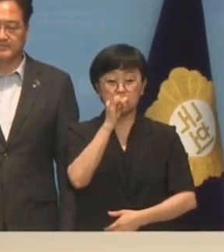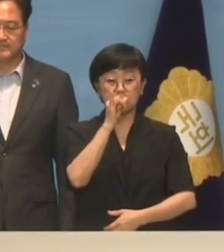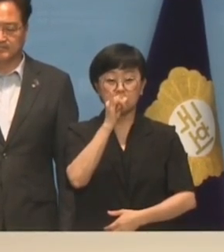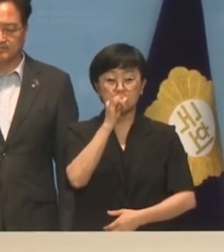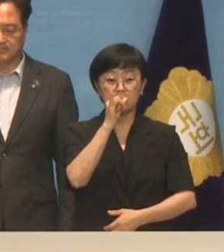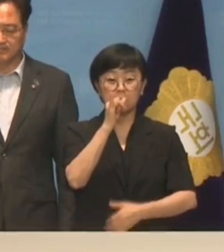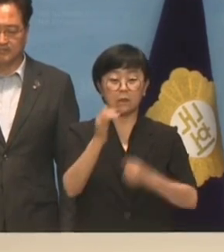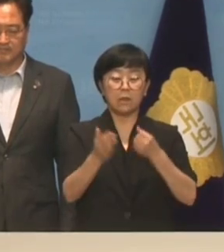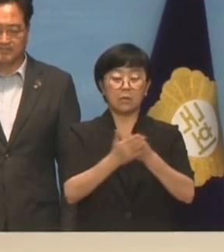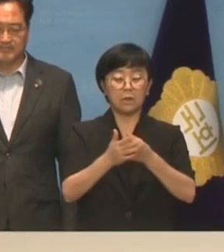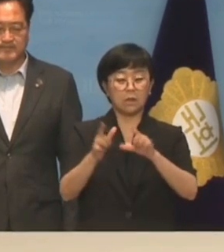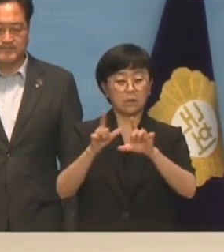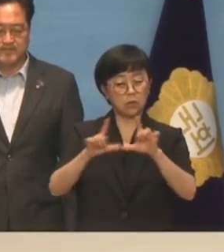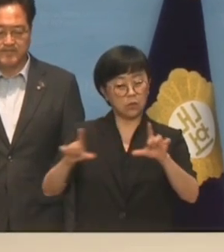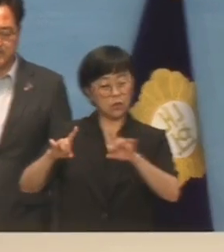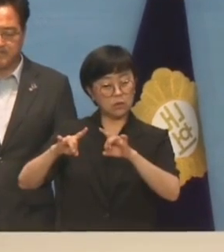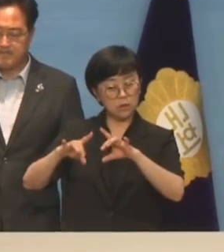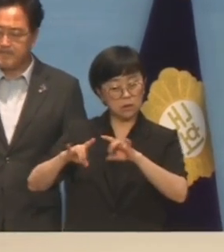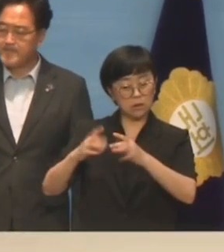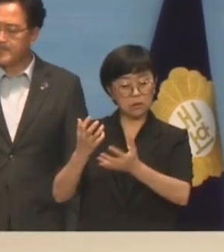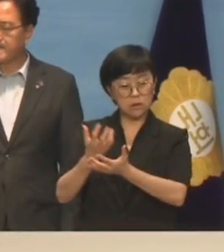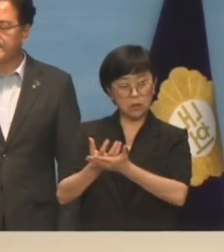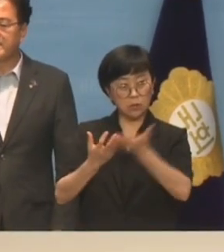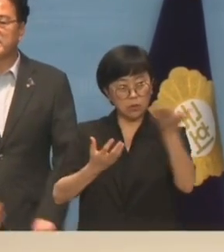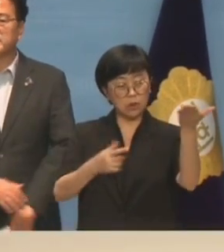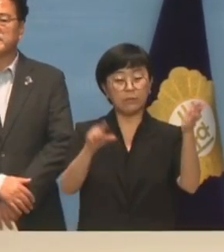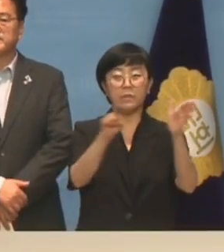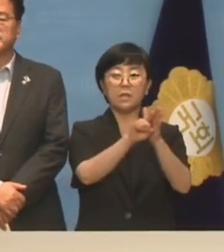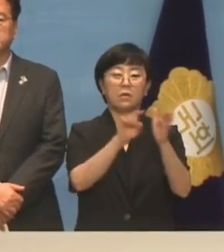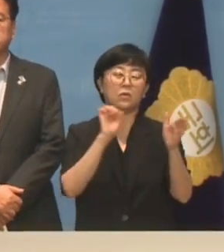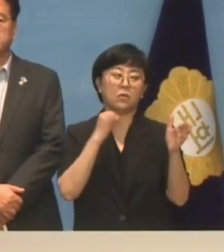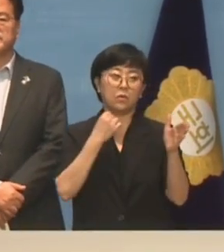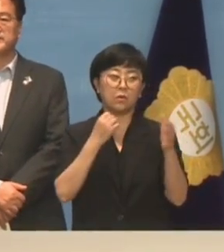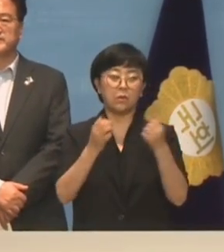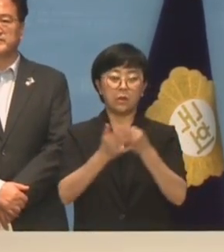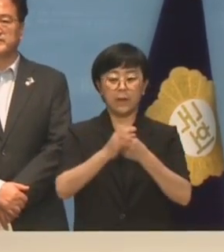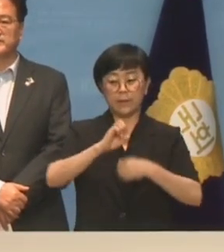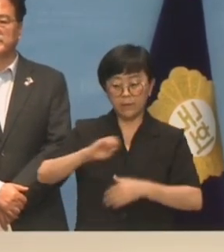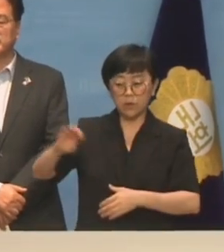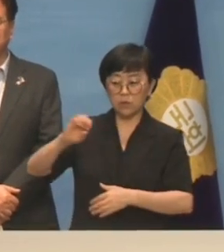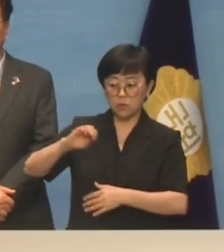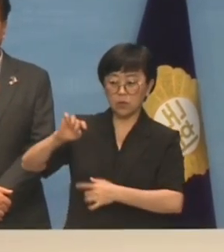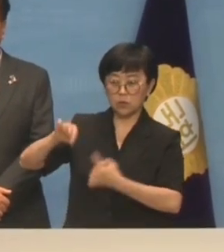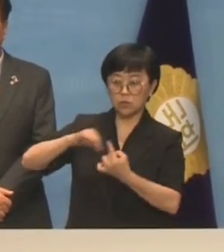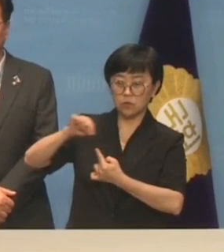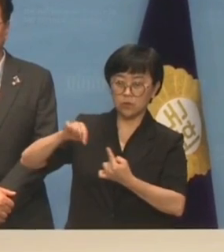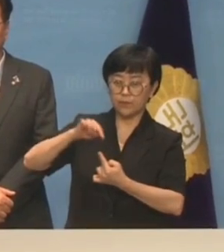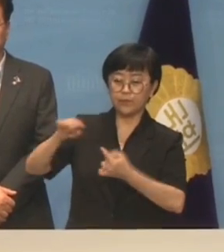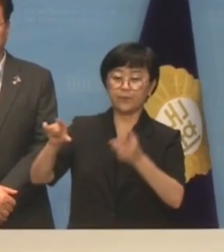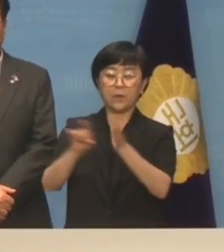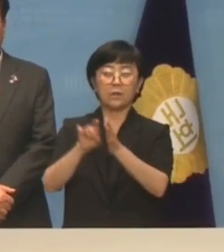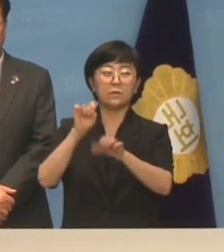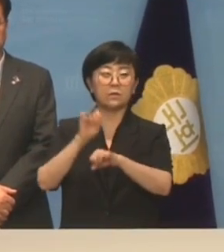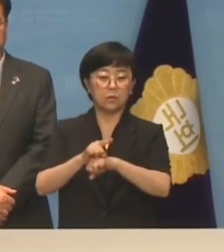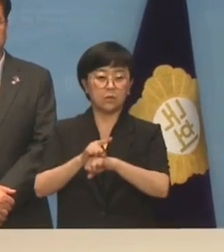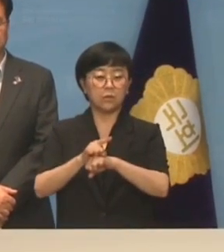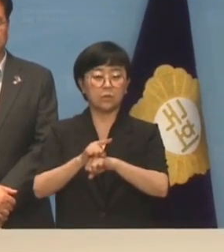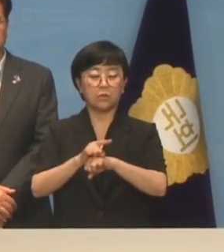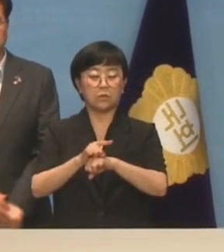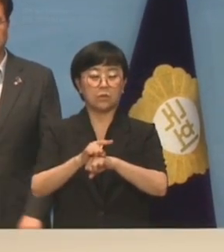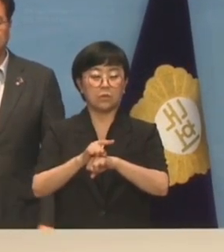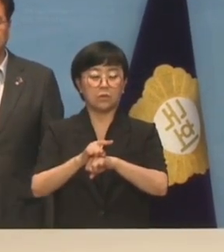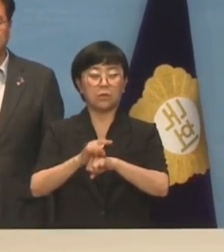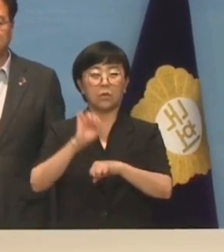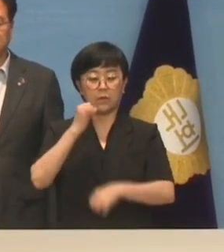때 도쿄전력이 제출한 데이터를 신뢰하기 어렵고 방류 운영에 신뢰성도